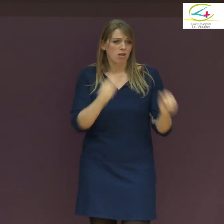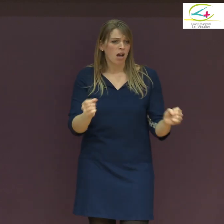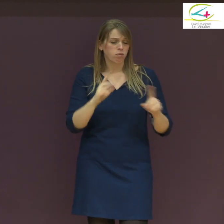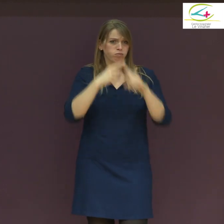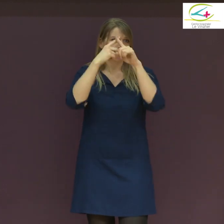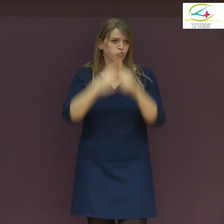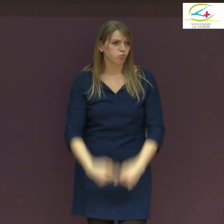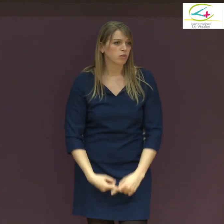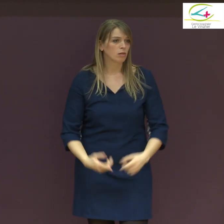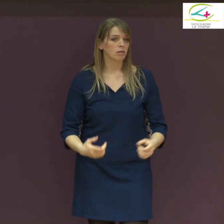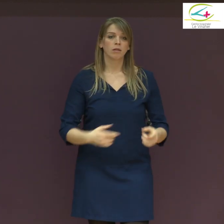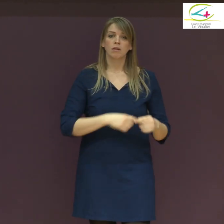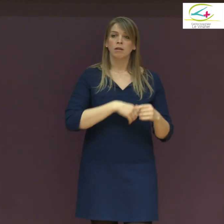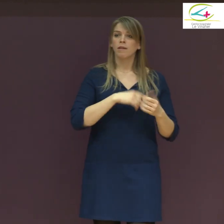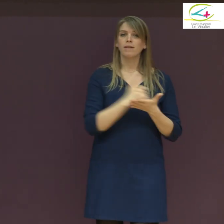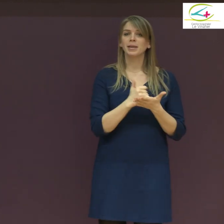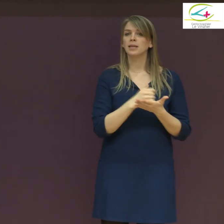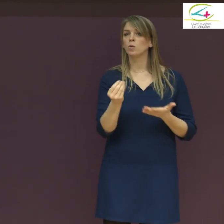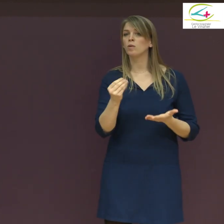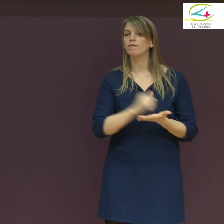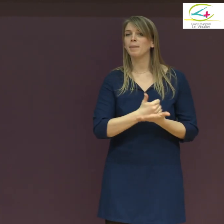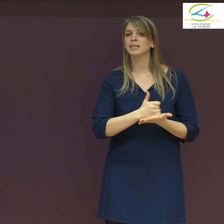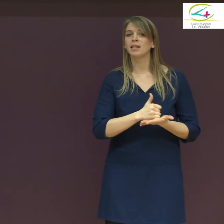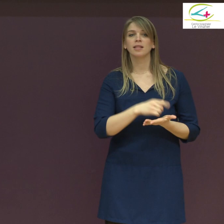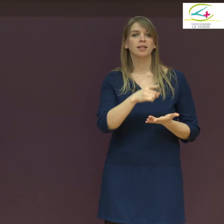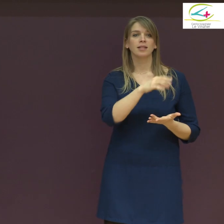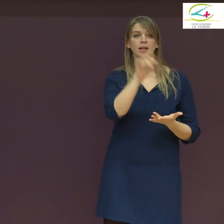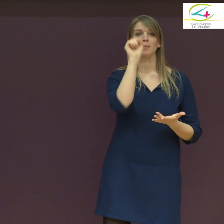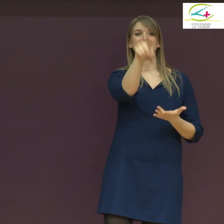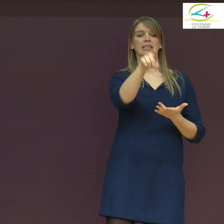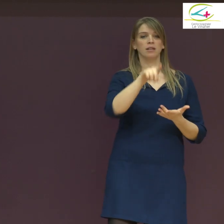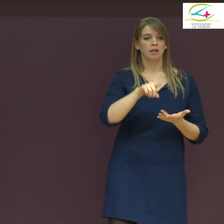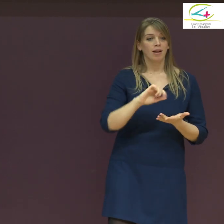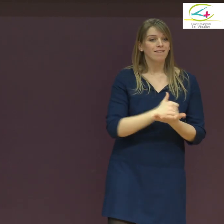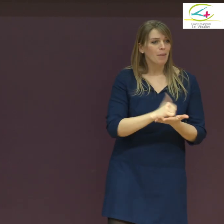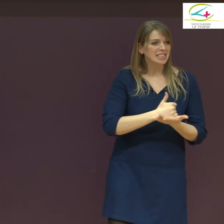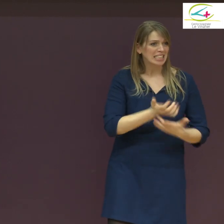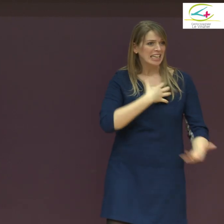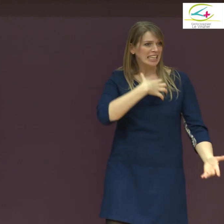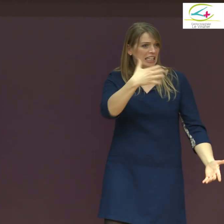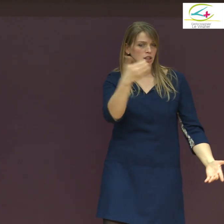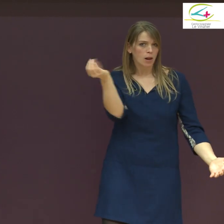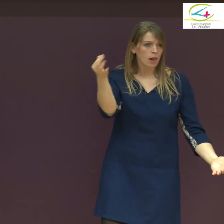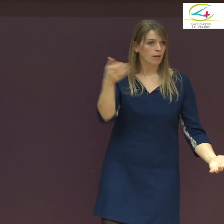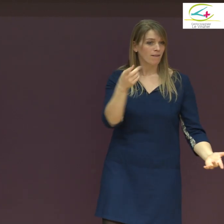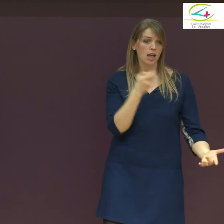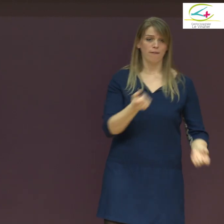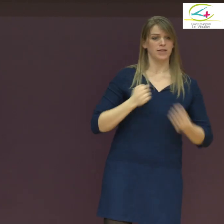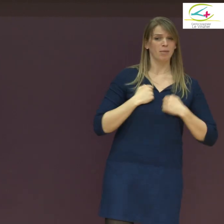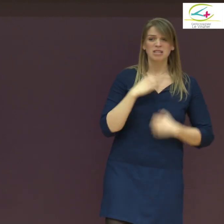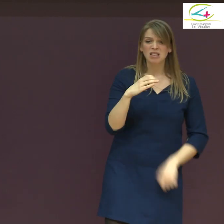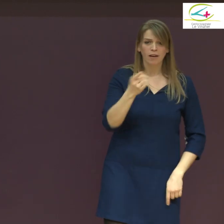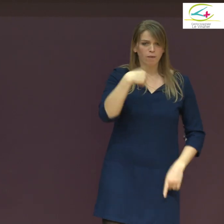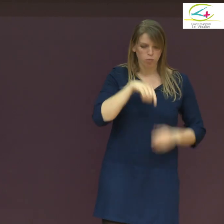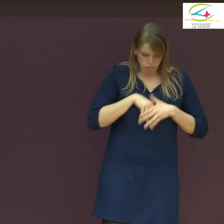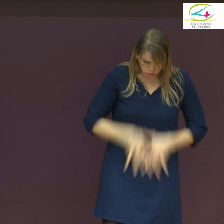Les pharmaciens, elle est où la pharmacienne? Ils deviennent riches grâce à vous. La vitamine C, vous la